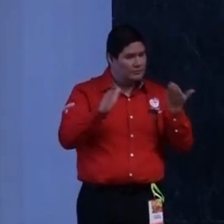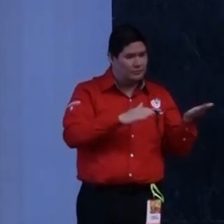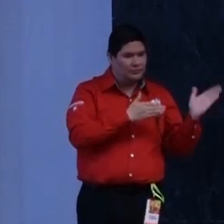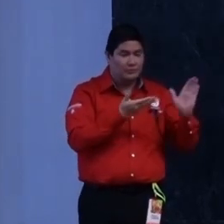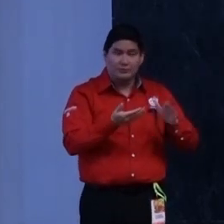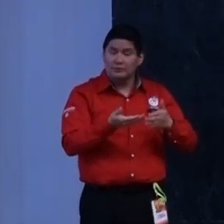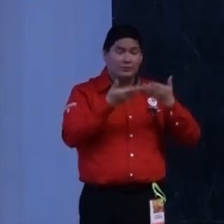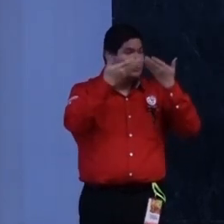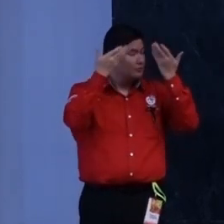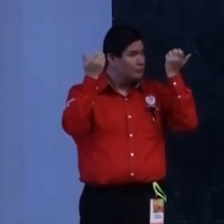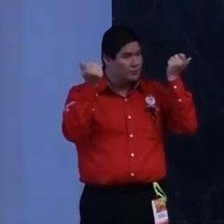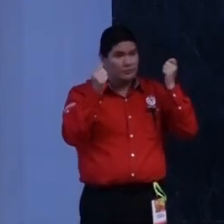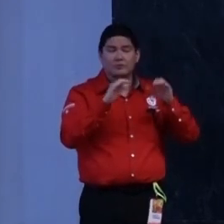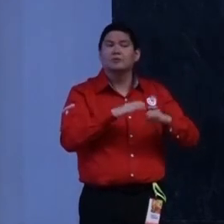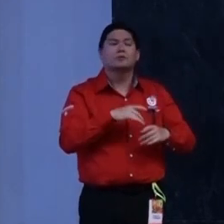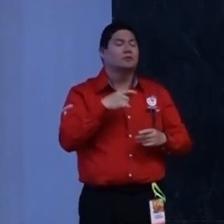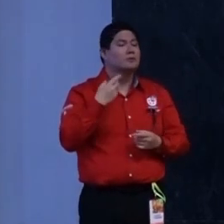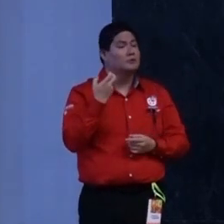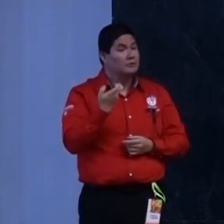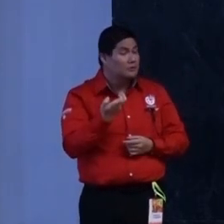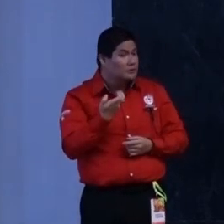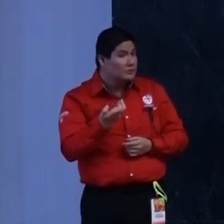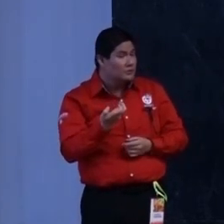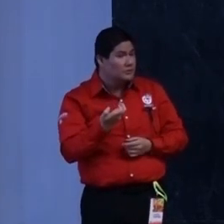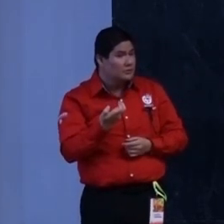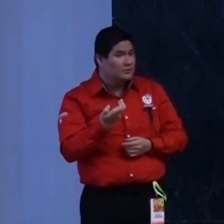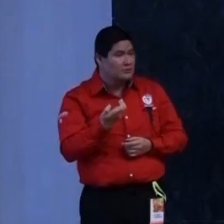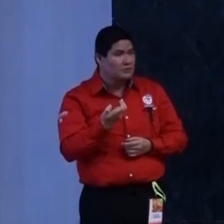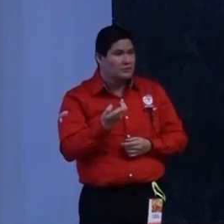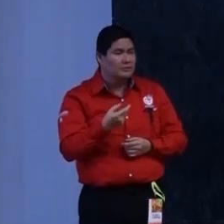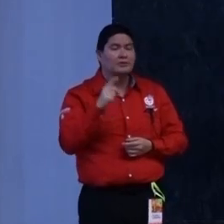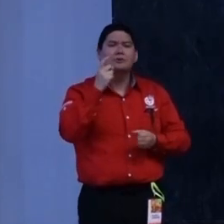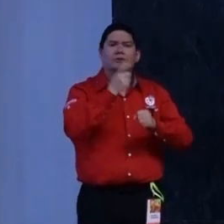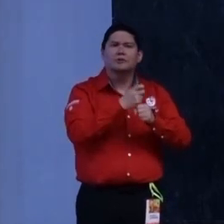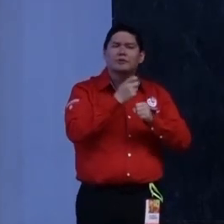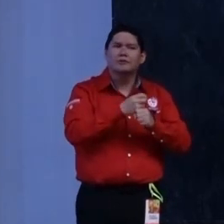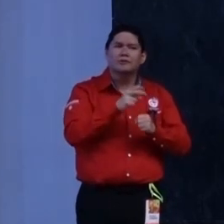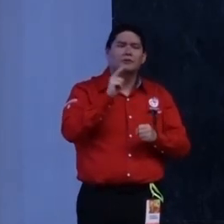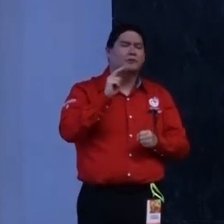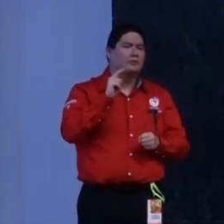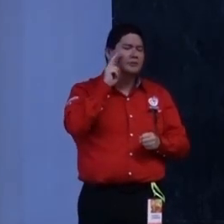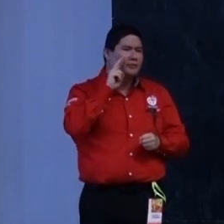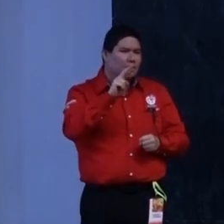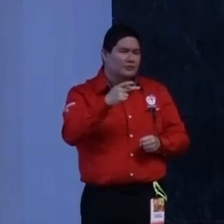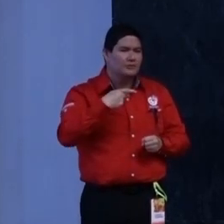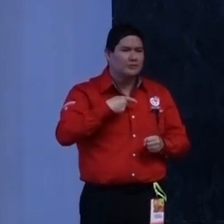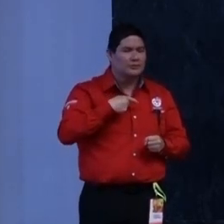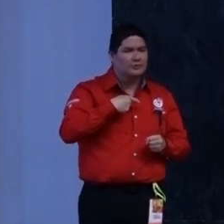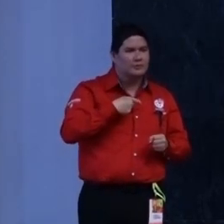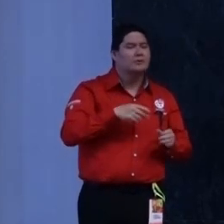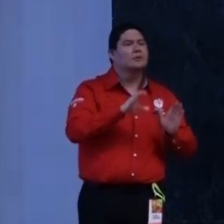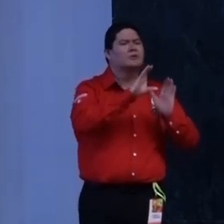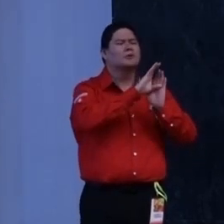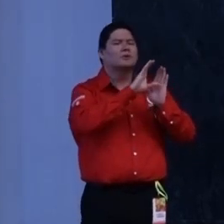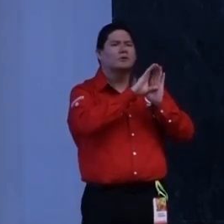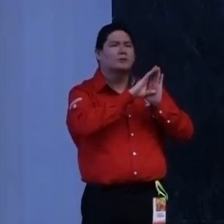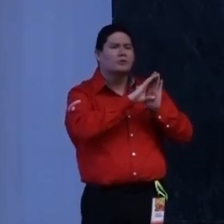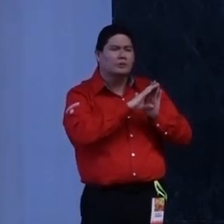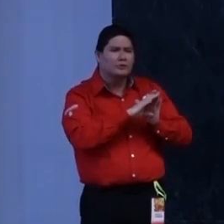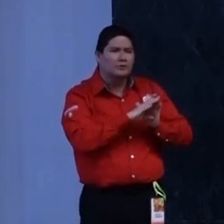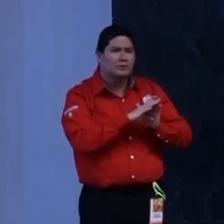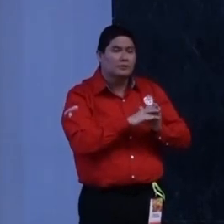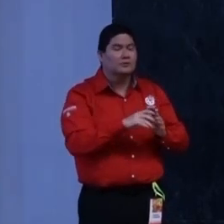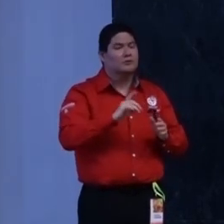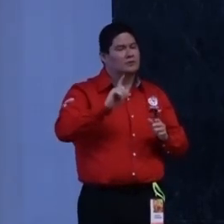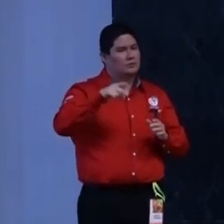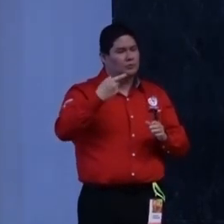la neurodivergencia lo primero que veas al entrar al cuarto de Adriano sea un cuadro de